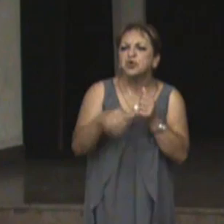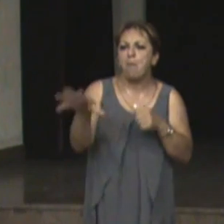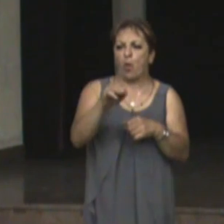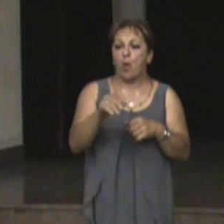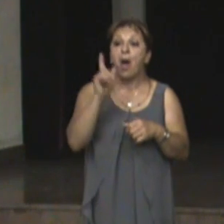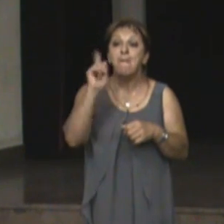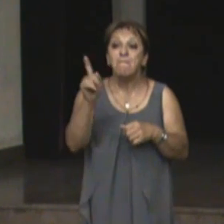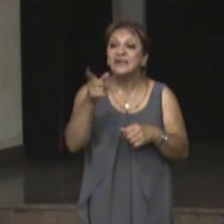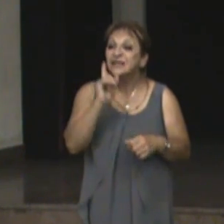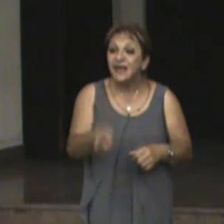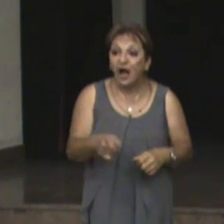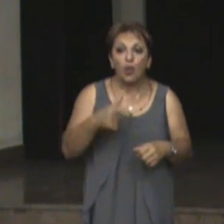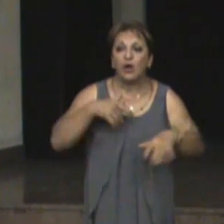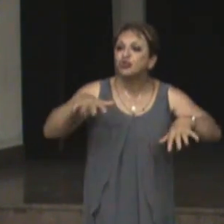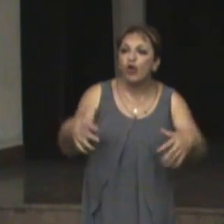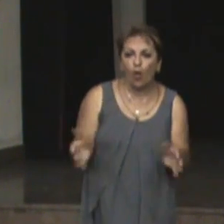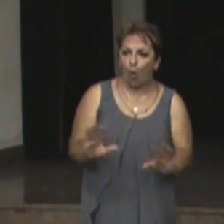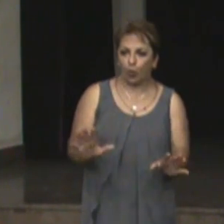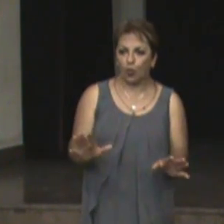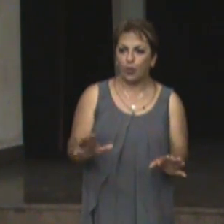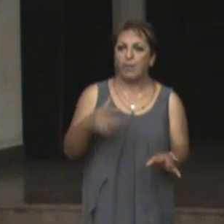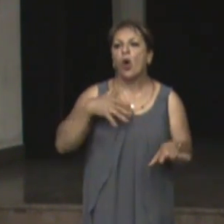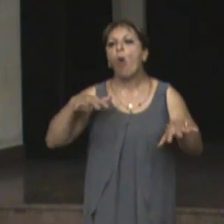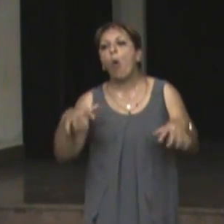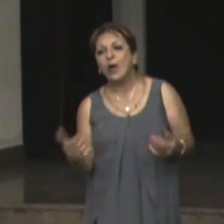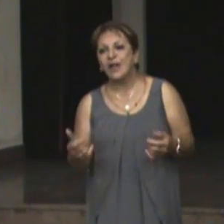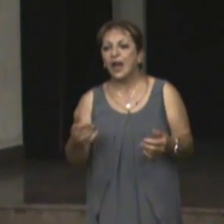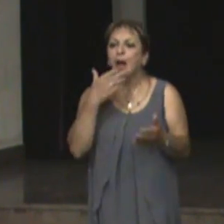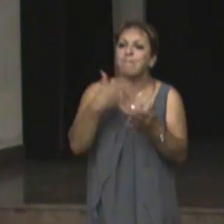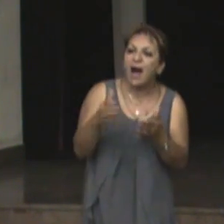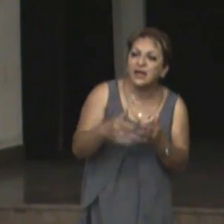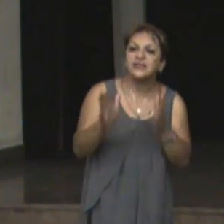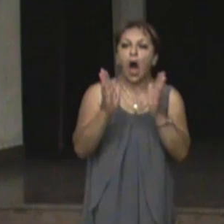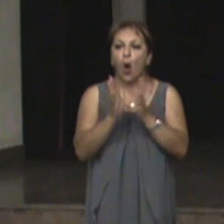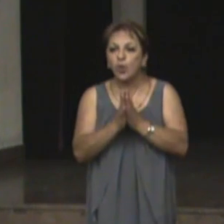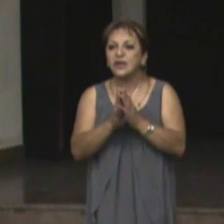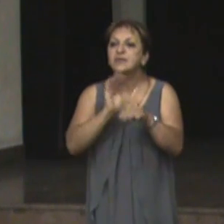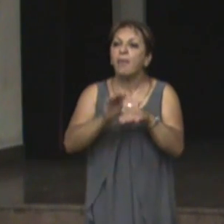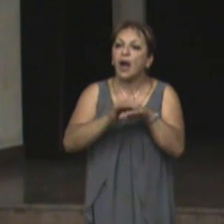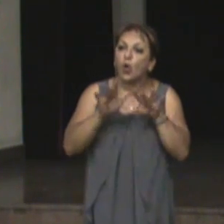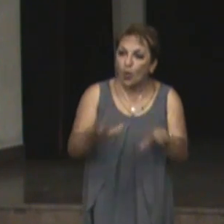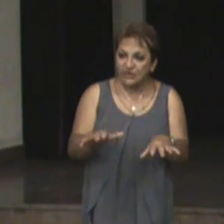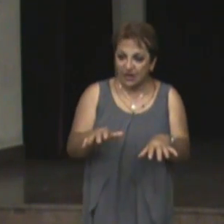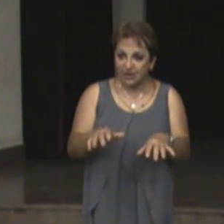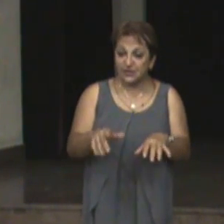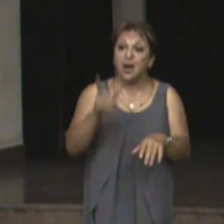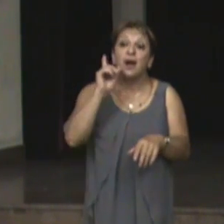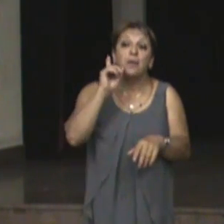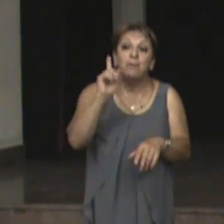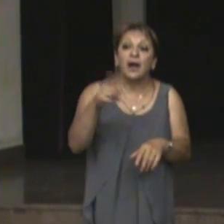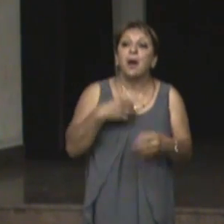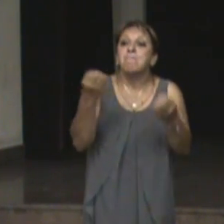Բայց իրականում ոչ թե մենք հոգնում ենք կամ հոգնել ենք պահքից, աղոթքից, բարի գործերից, այլ